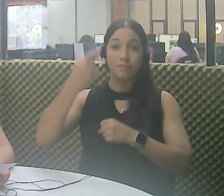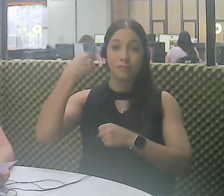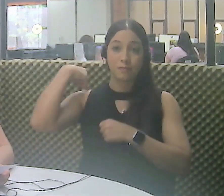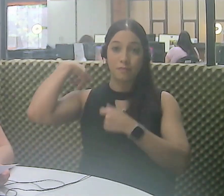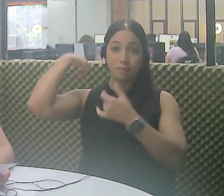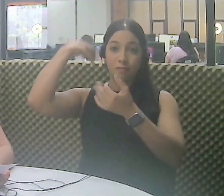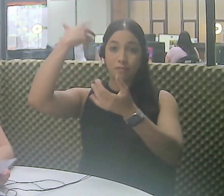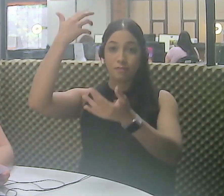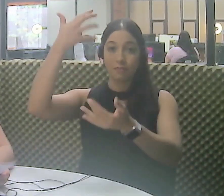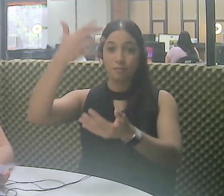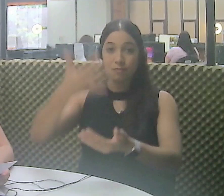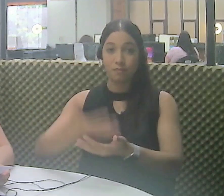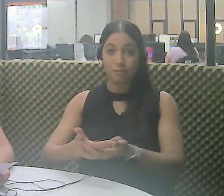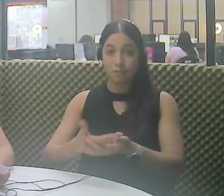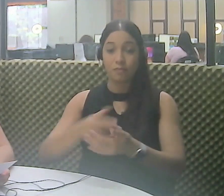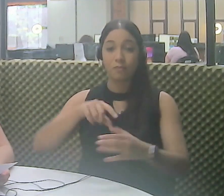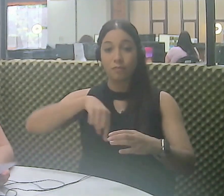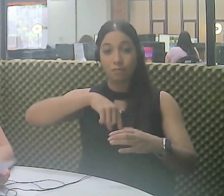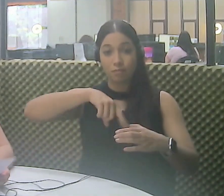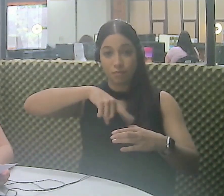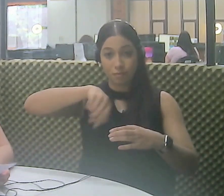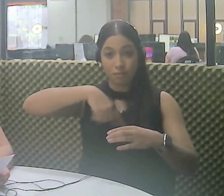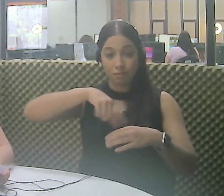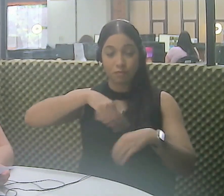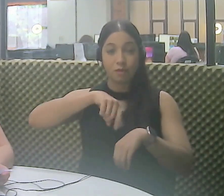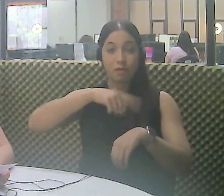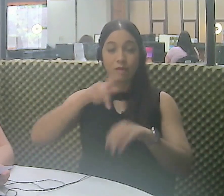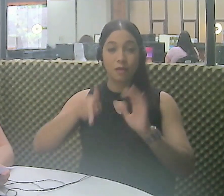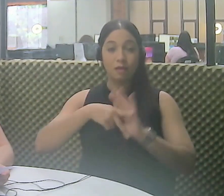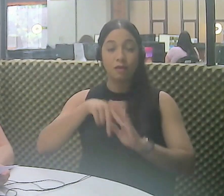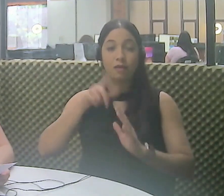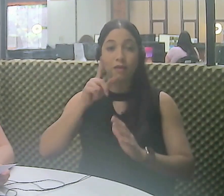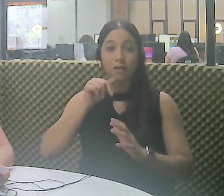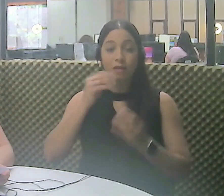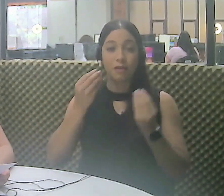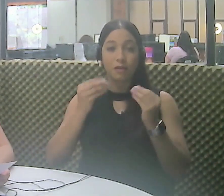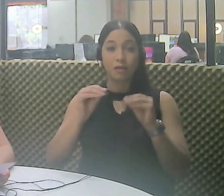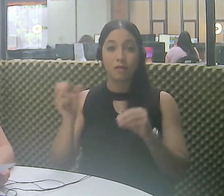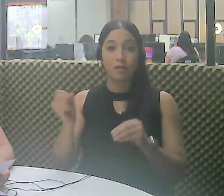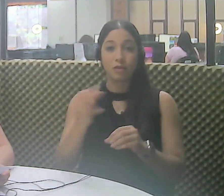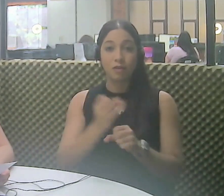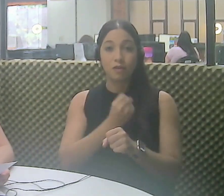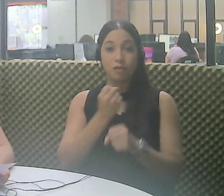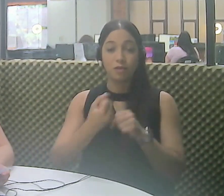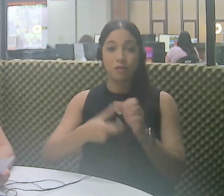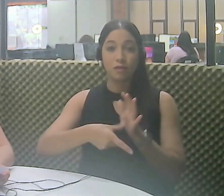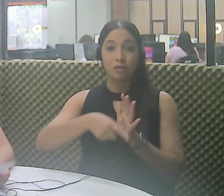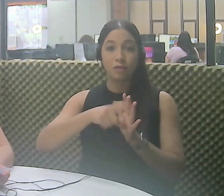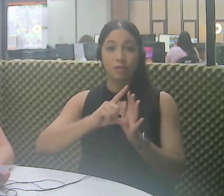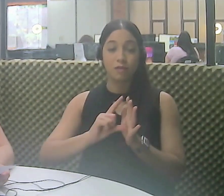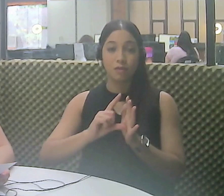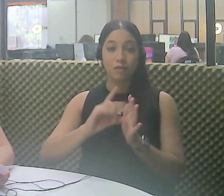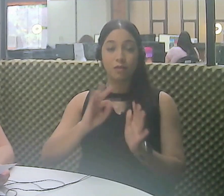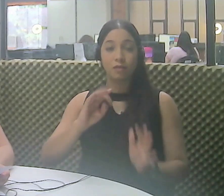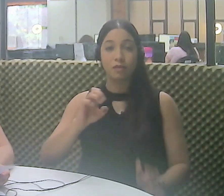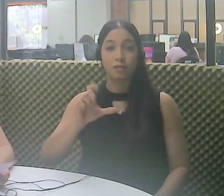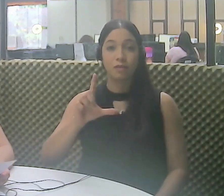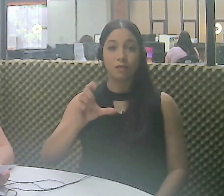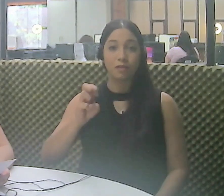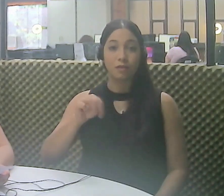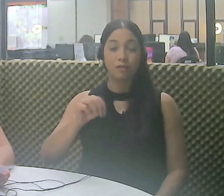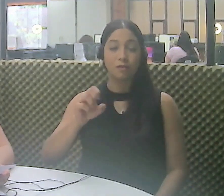está exigindo que os hidrômetros instalados em novas construções sejam pré-equipados para a telemetria.